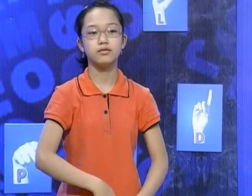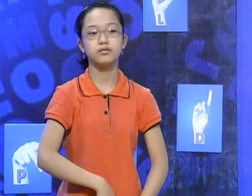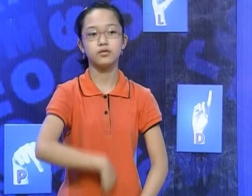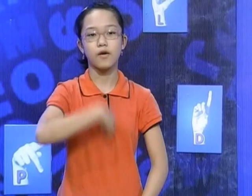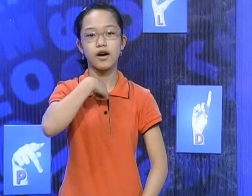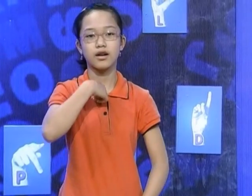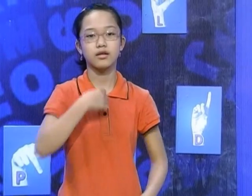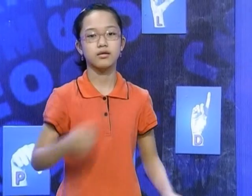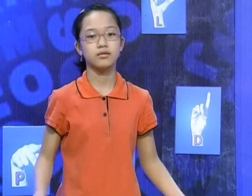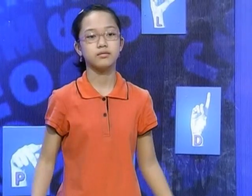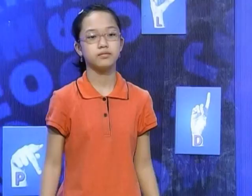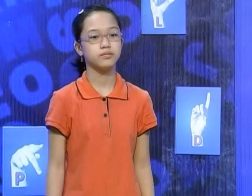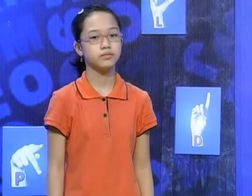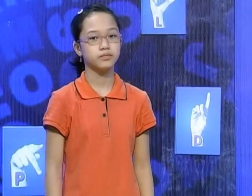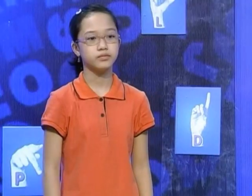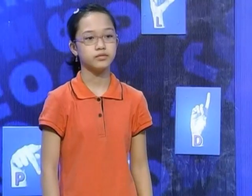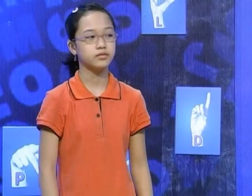À, chúng ta đã học ký hiệu áo khoác.